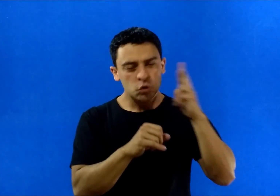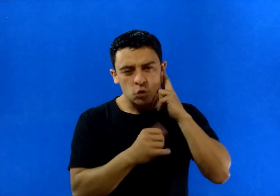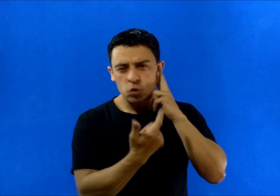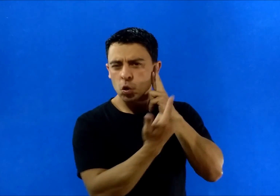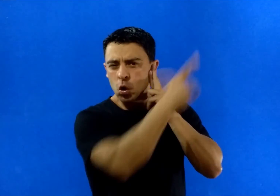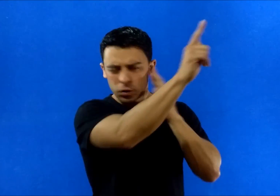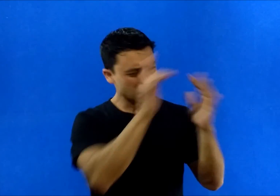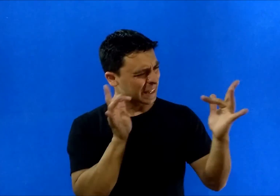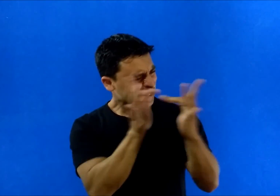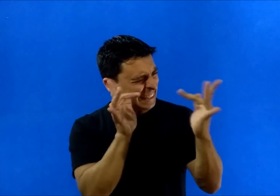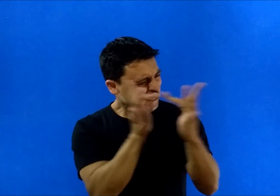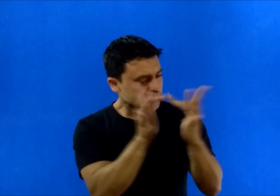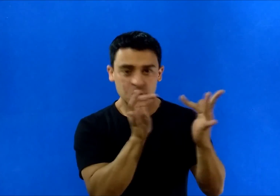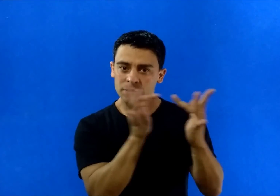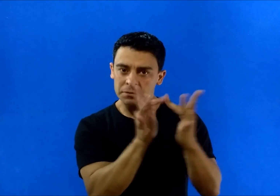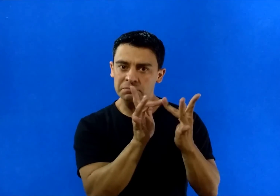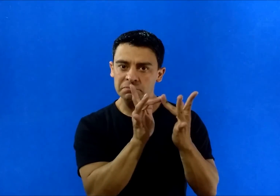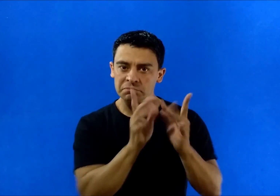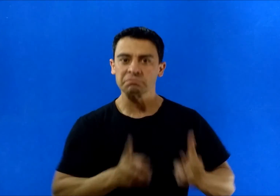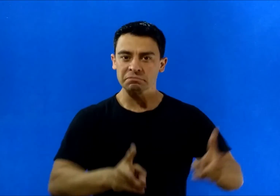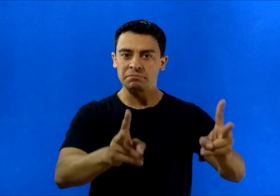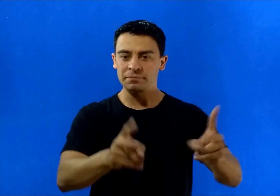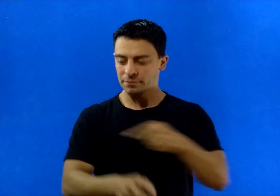o surdo ele tem contato com outro surdo,